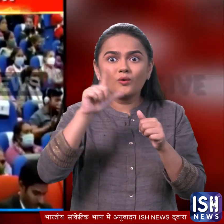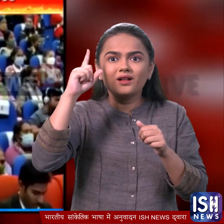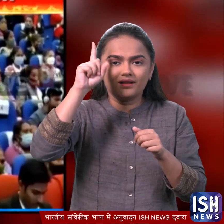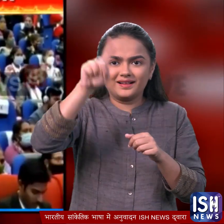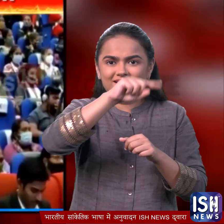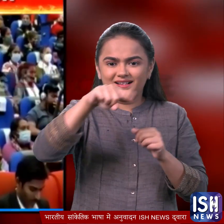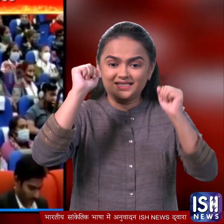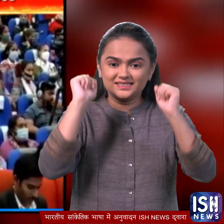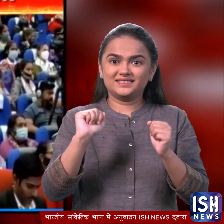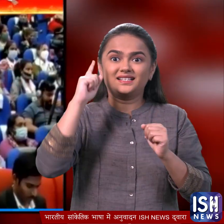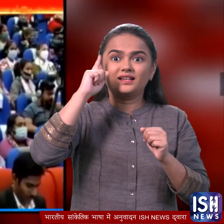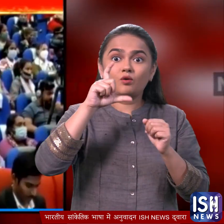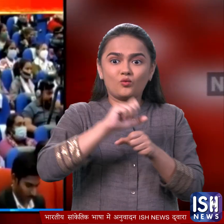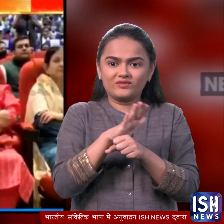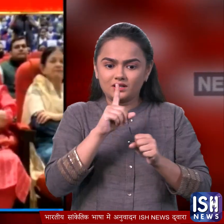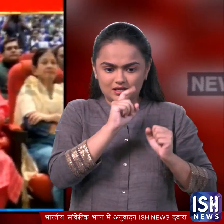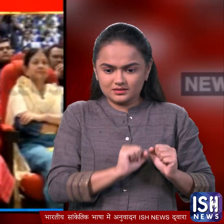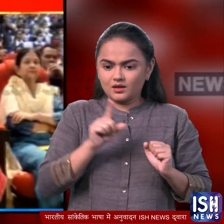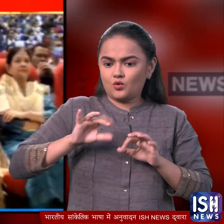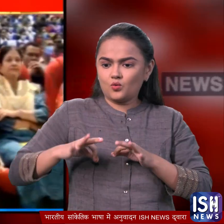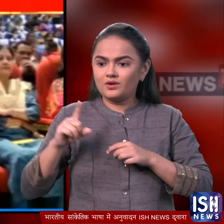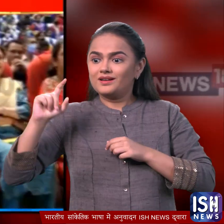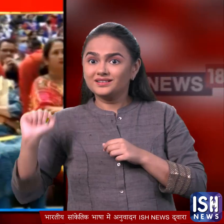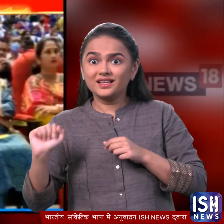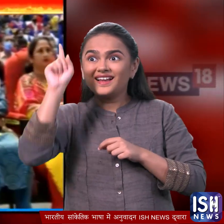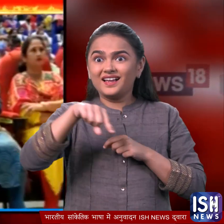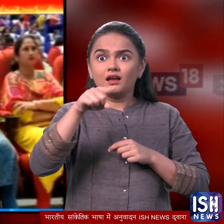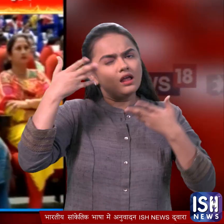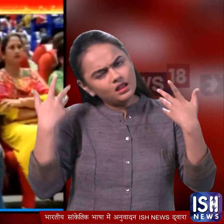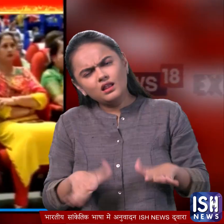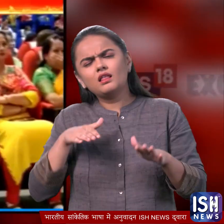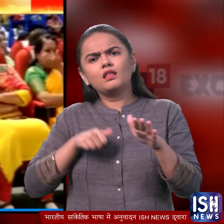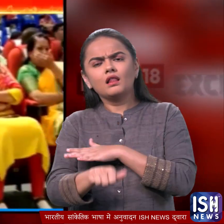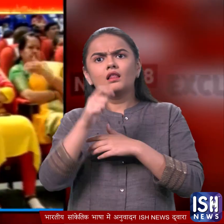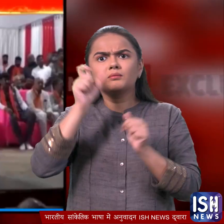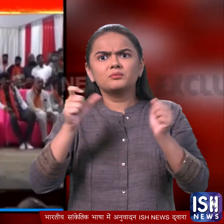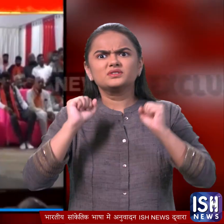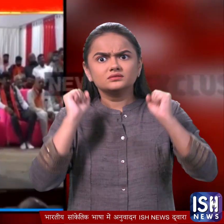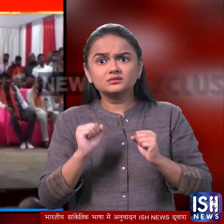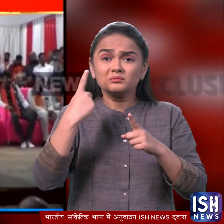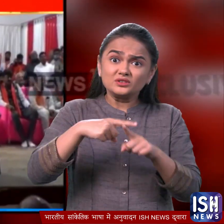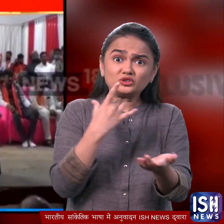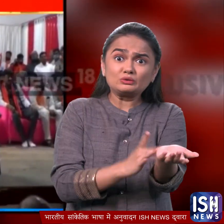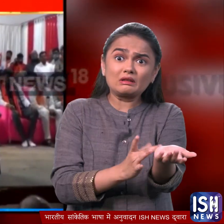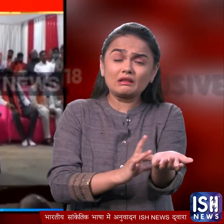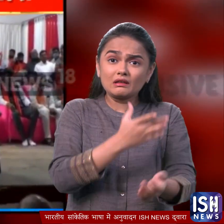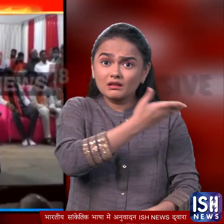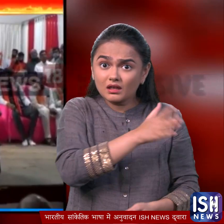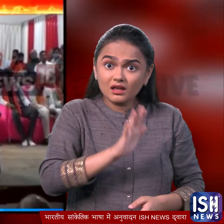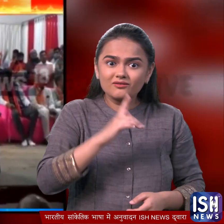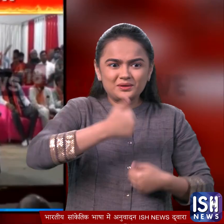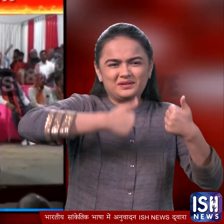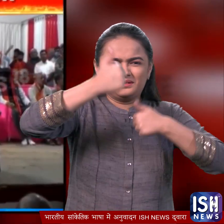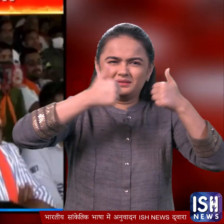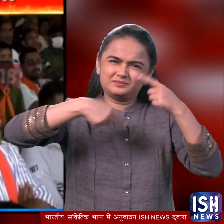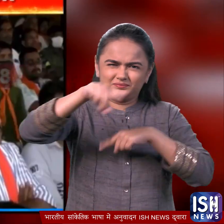हॉल में जिन सीटों पर कोरोना के खतरे की वजह से बैठने पर रोक लगाई गई थी, उन पर भी लोग बैठे नजर आए। वहीं सुरेंद्रनगर जिले में सरपंचों का